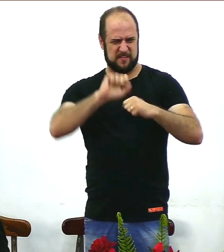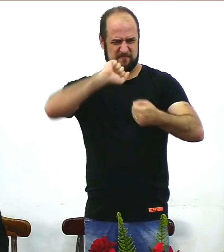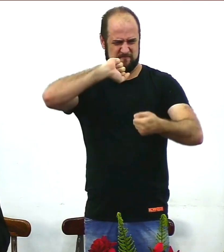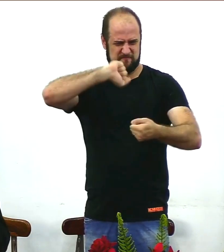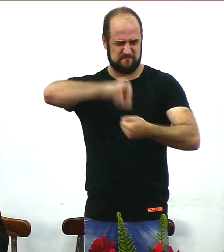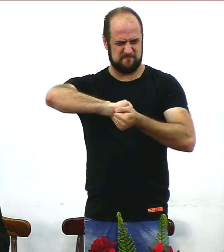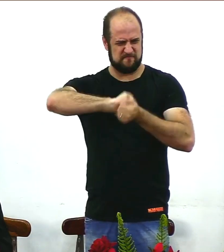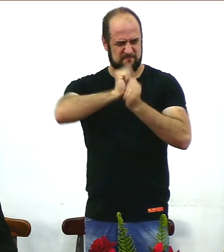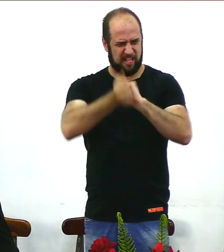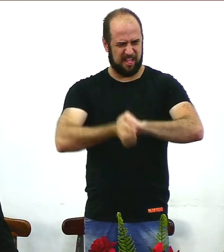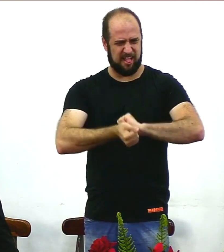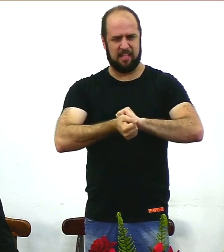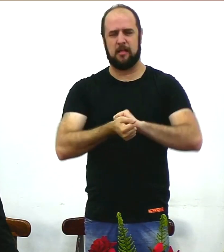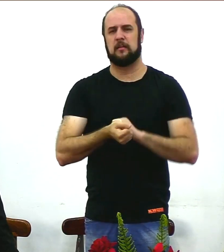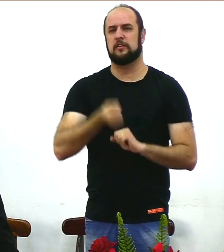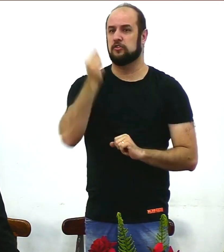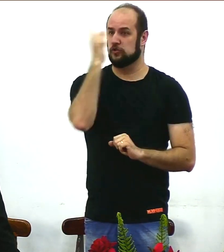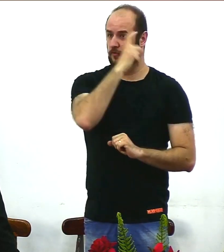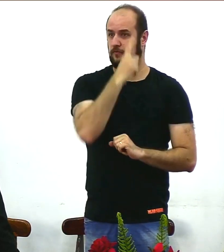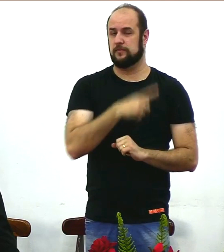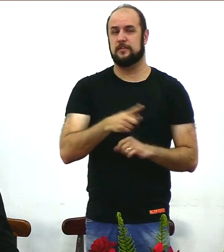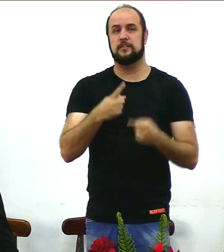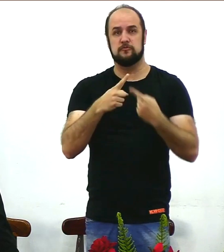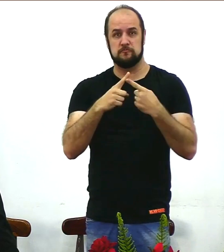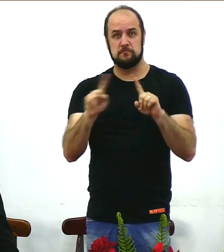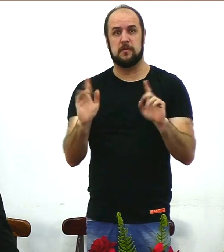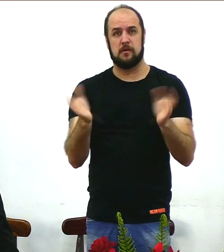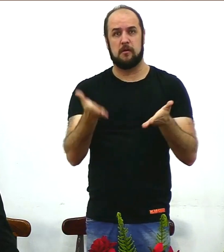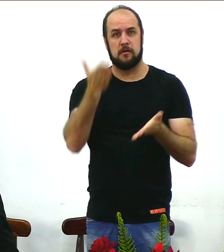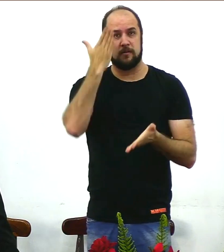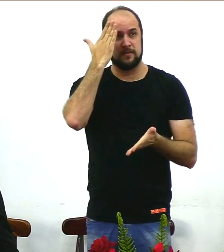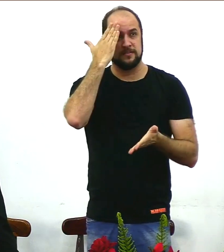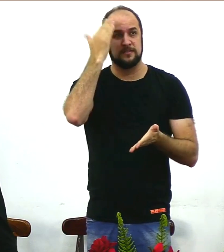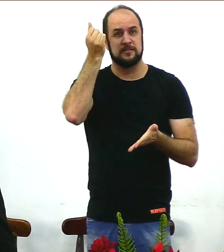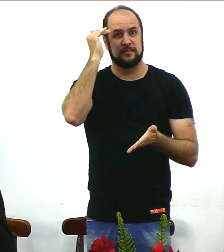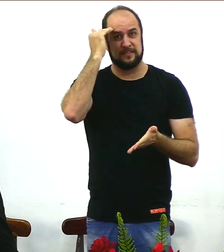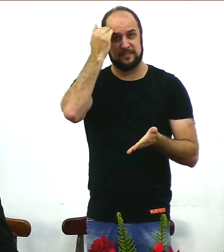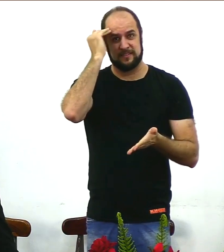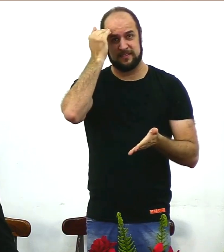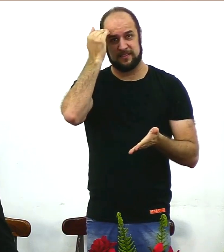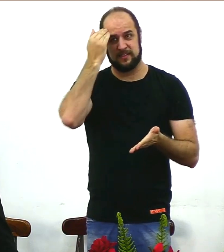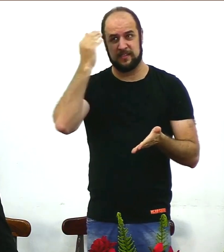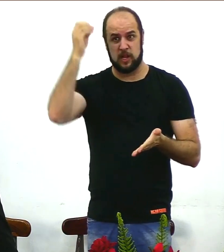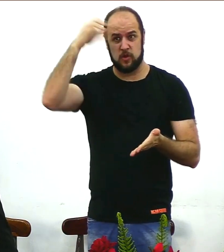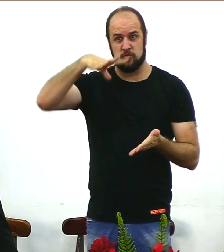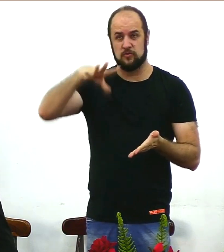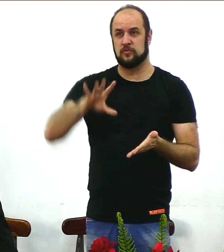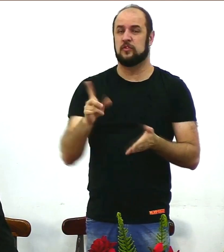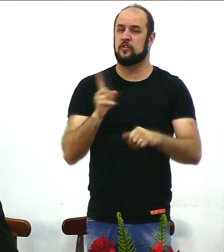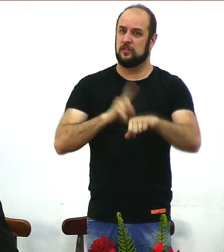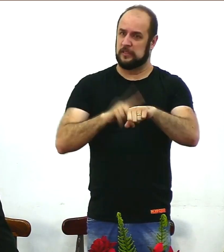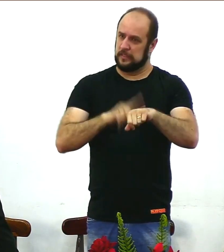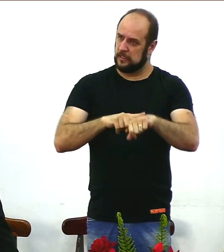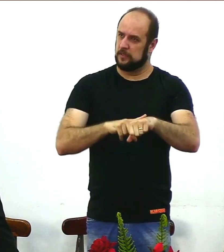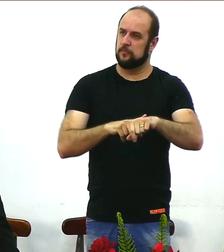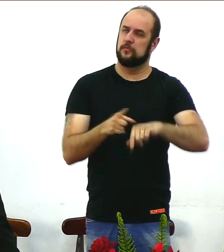isso à luz do tempo em que o salmo foi escrito, mas vamos entender isso também à luz do tempo que virá,